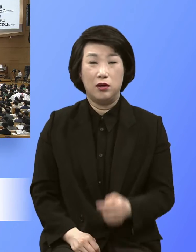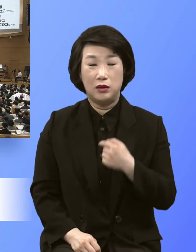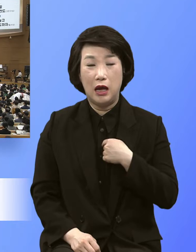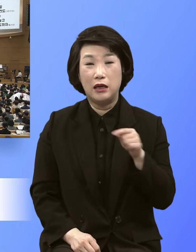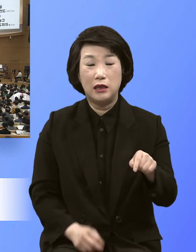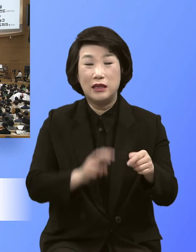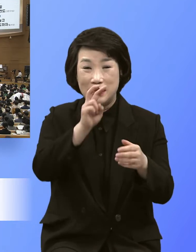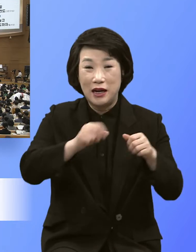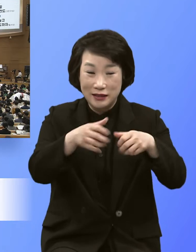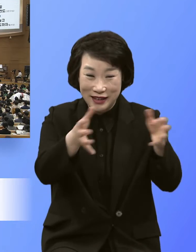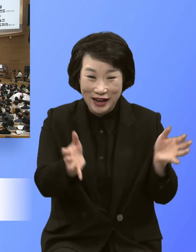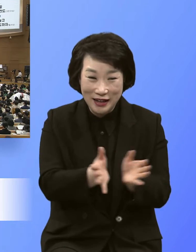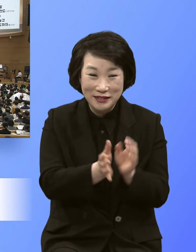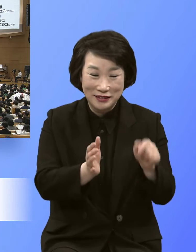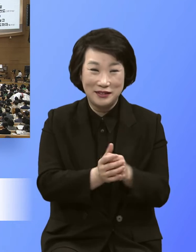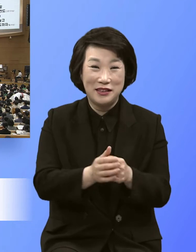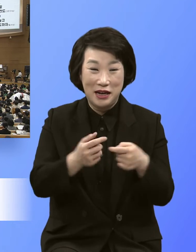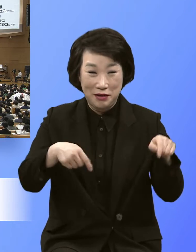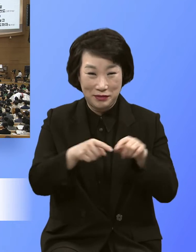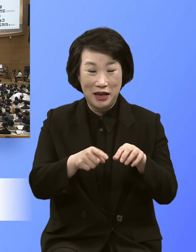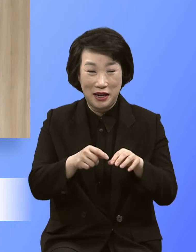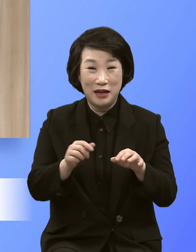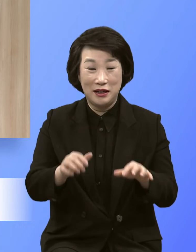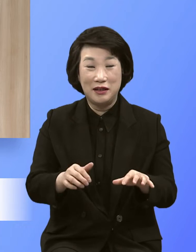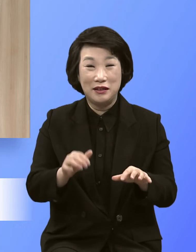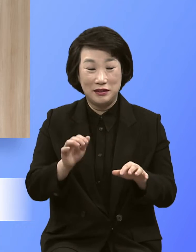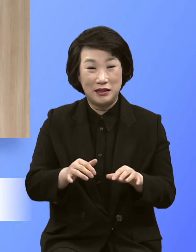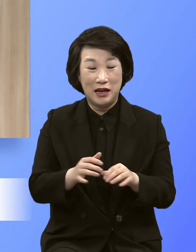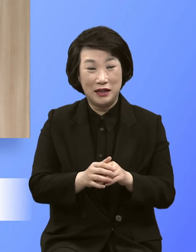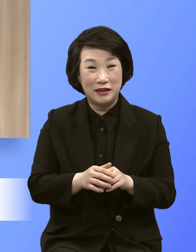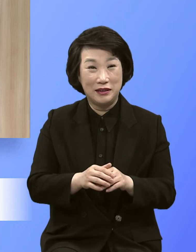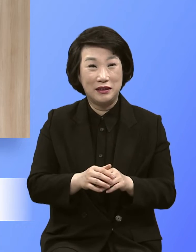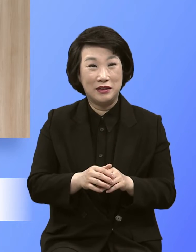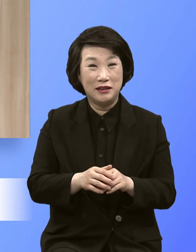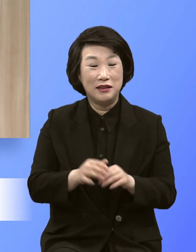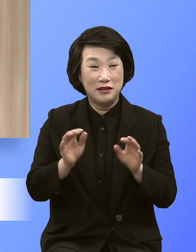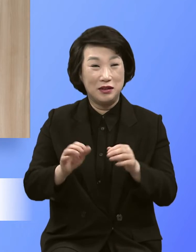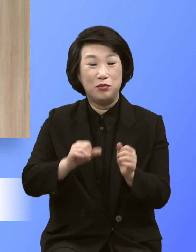그들을 데리고 집회도 나가고 그러잖아요. 한 번은